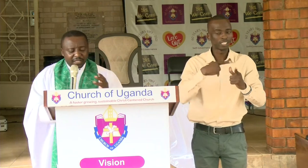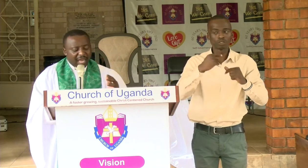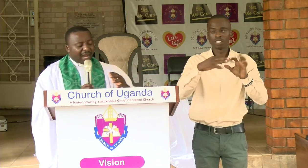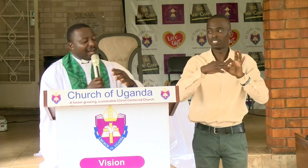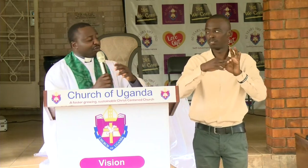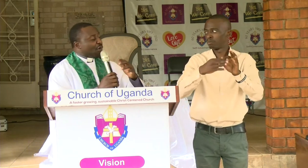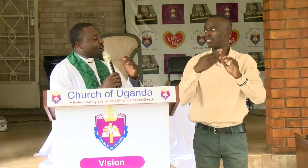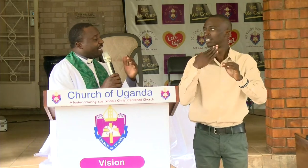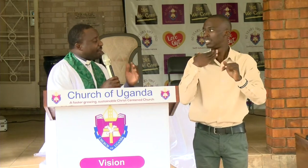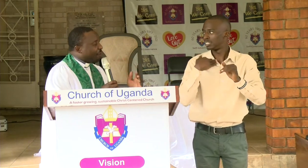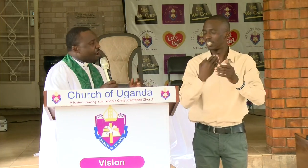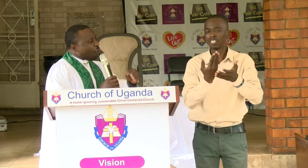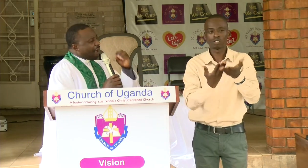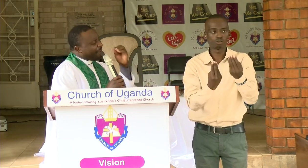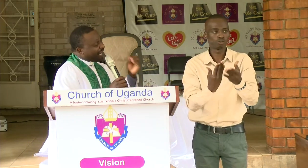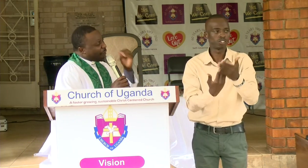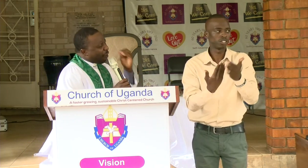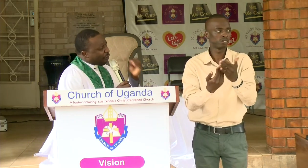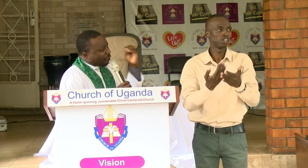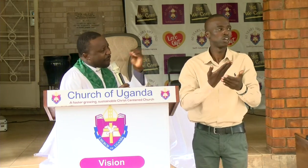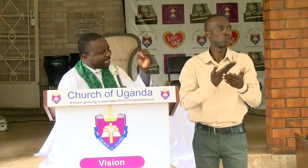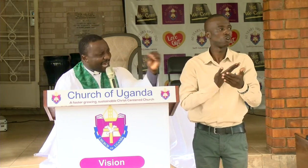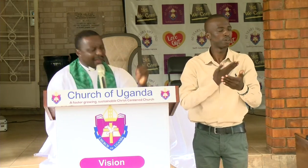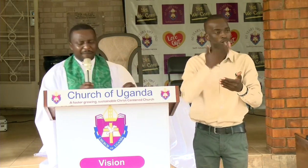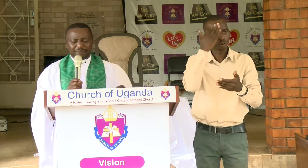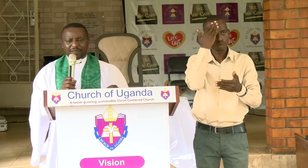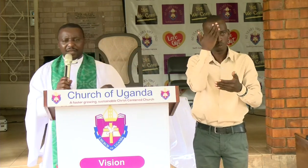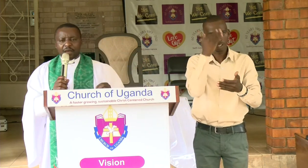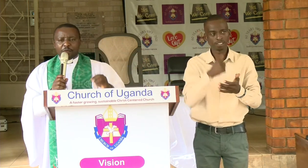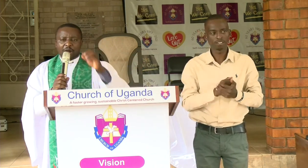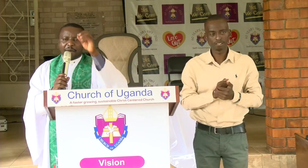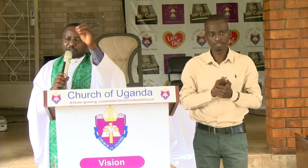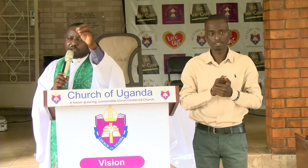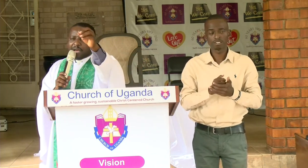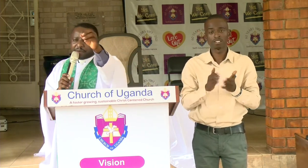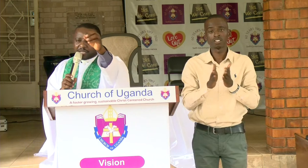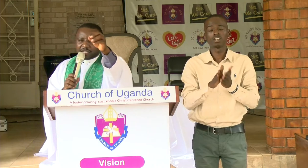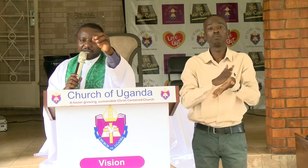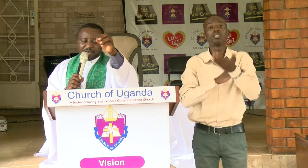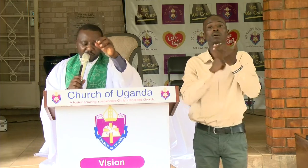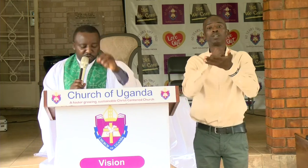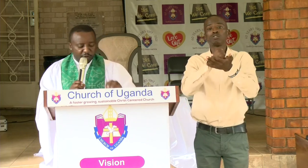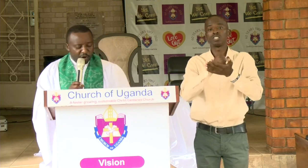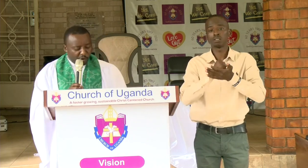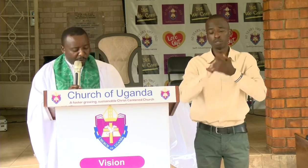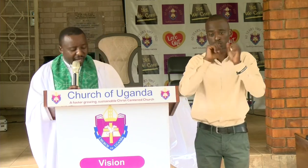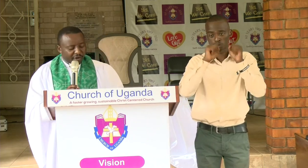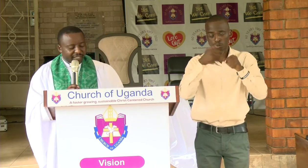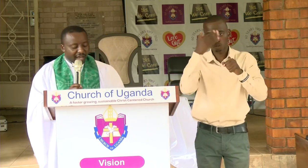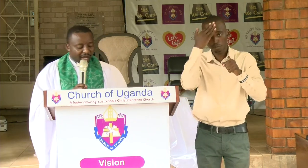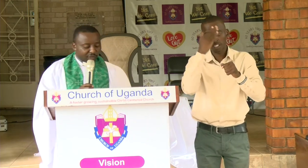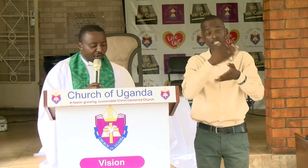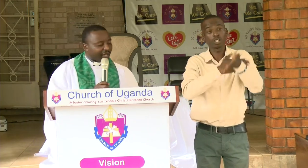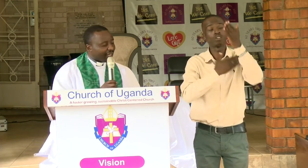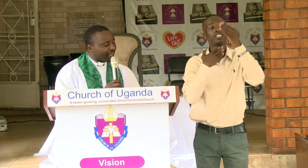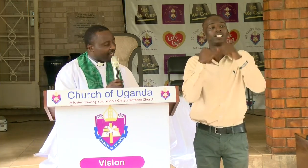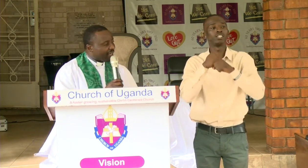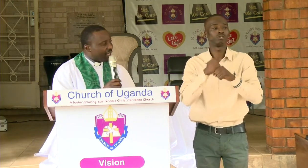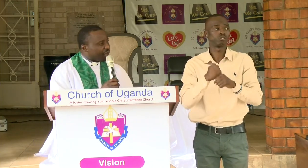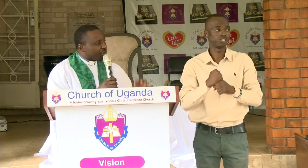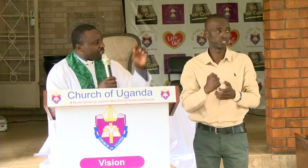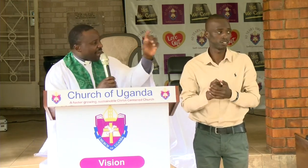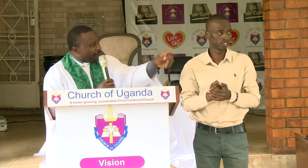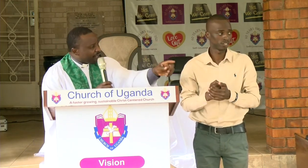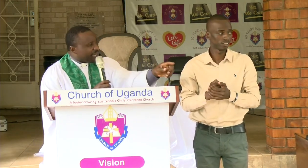tugenderemu, ky'ayagala tugonderemu. Wabeerawo okumanya. Mukama atuyambe tusobole okumanya Katonda ky'ayagala tukole,